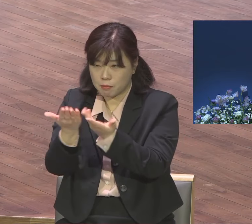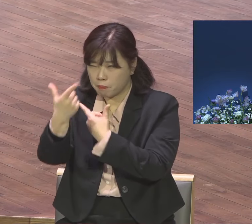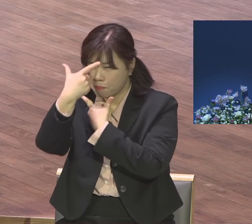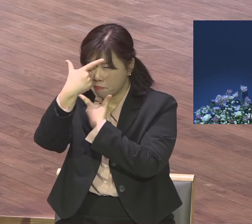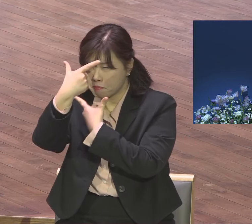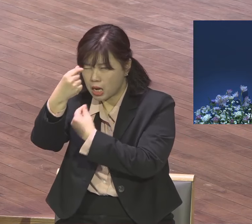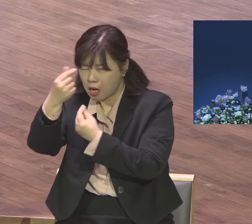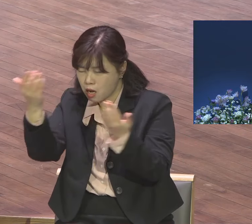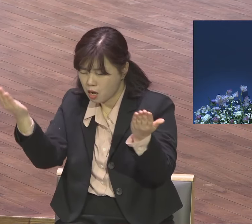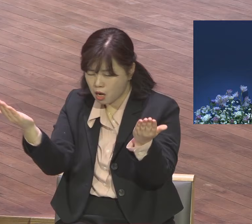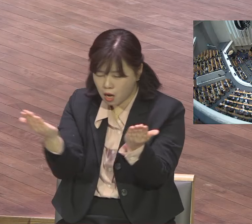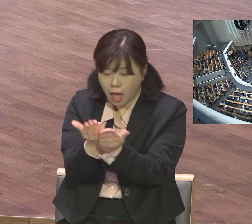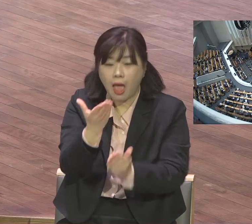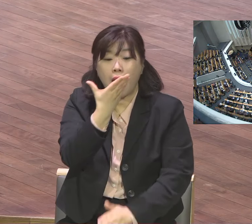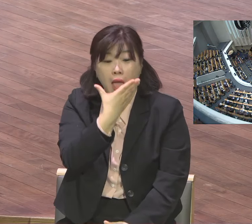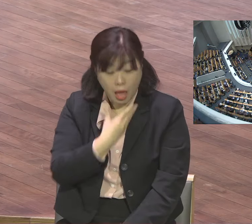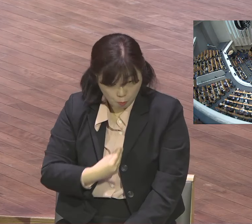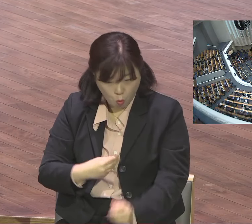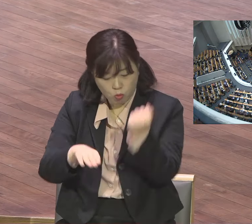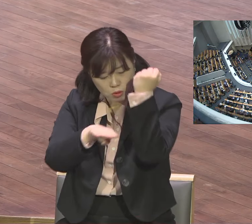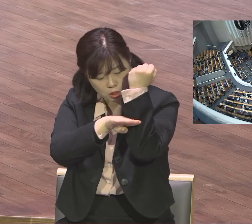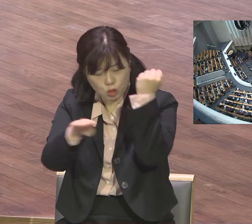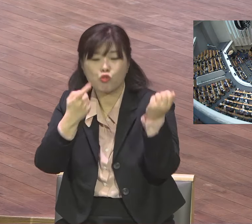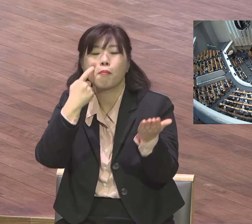발견하고 누리며 삽시다.